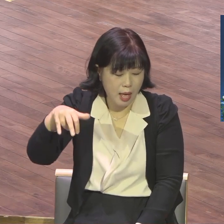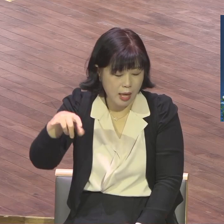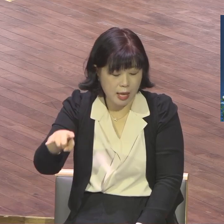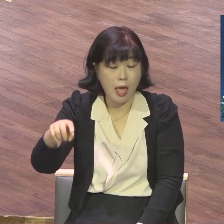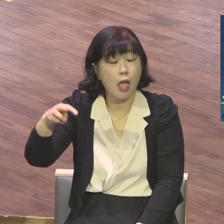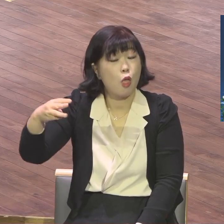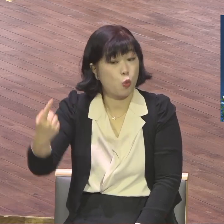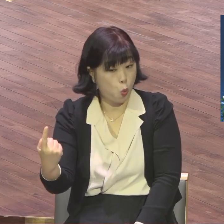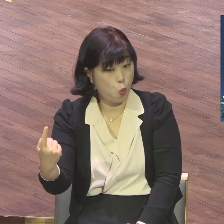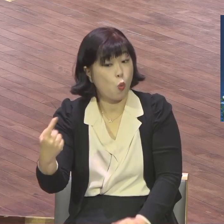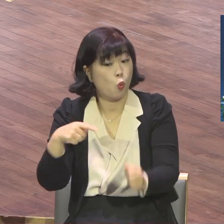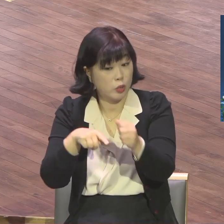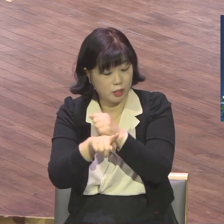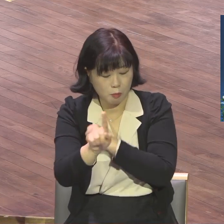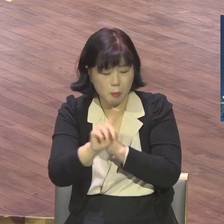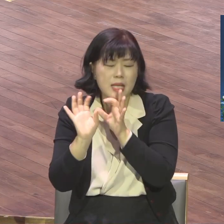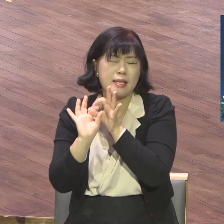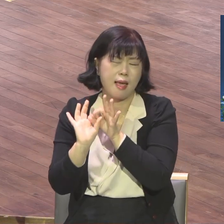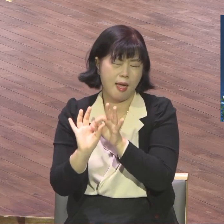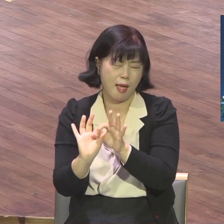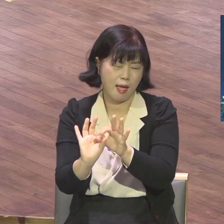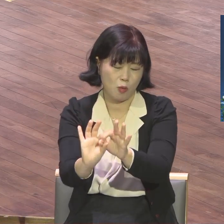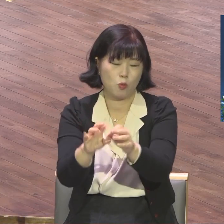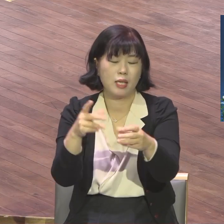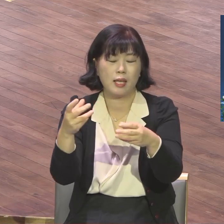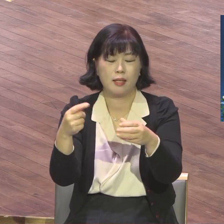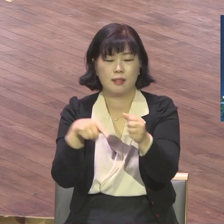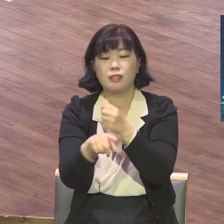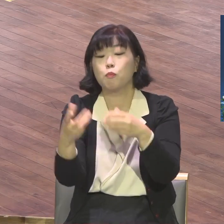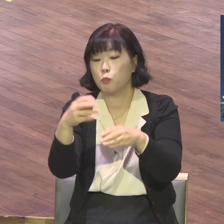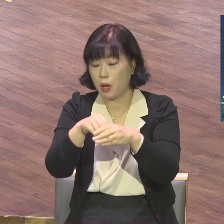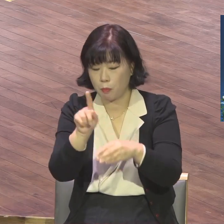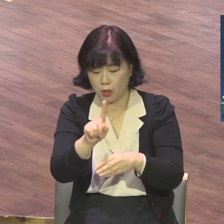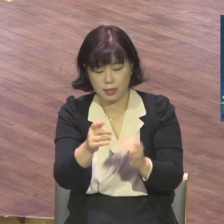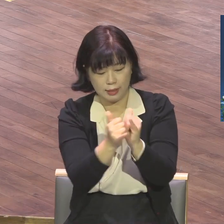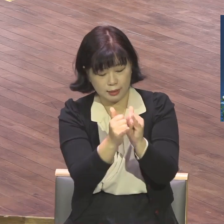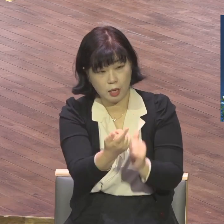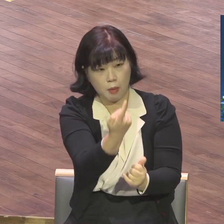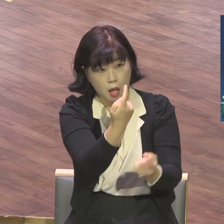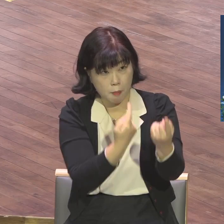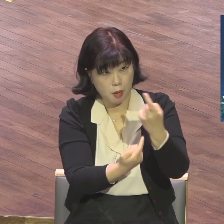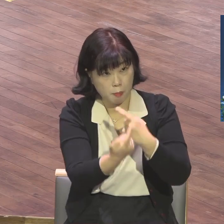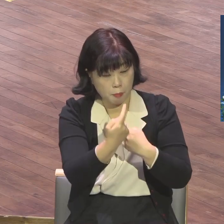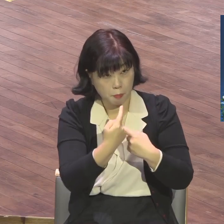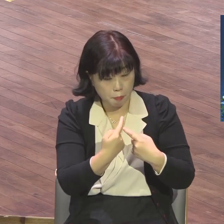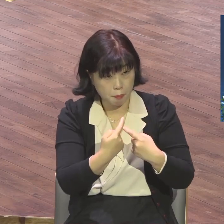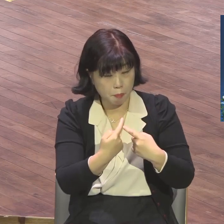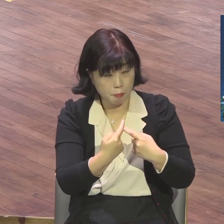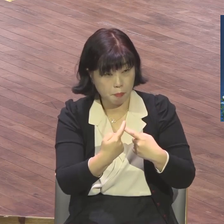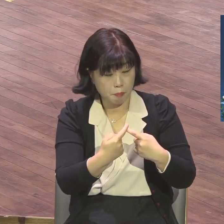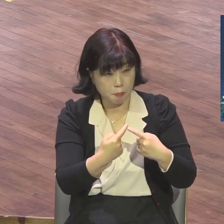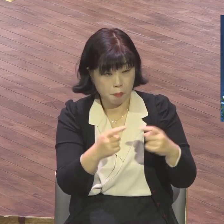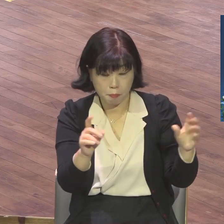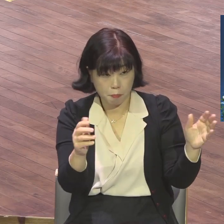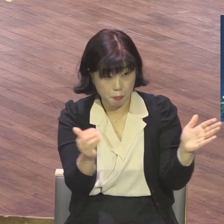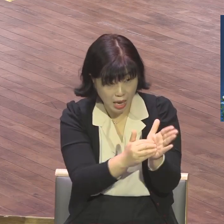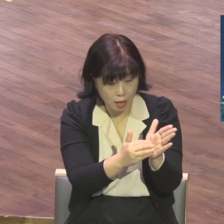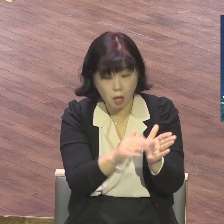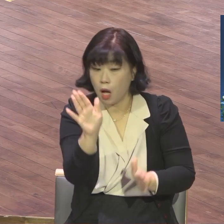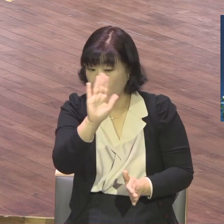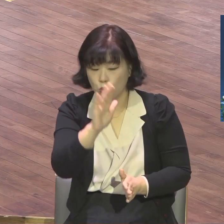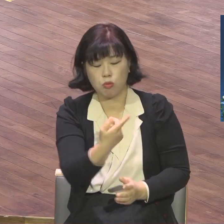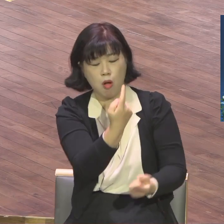사람들이 계속되었다. 계속 찾아올 거예요. 인생 답을 주니까 계속 찾아와요. 이 바울